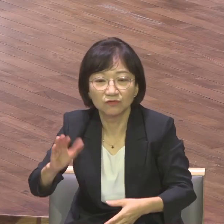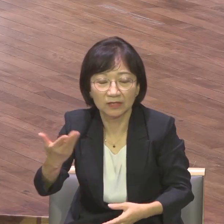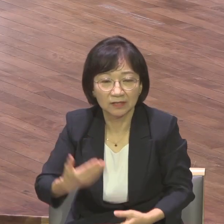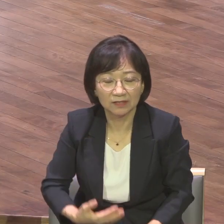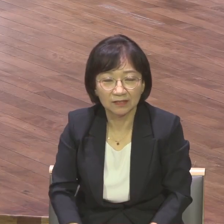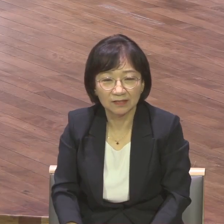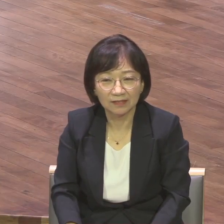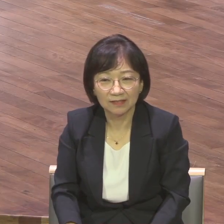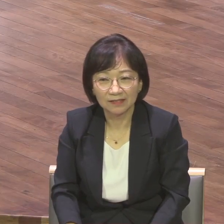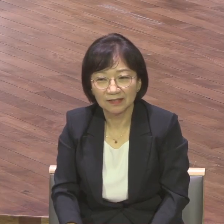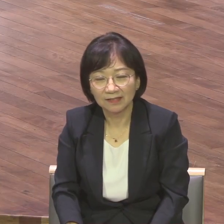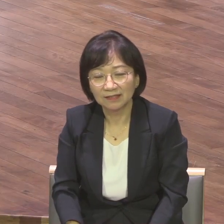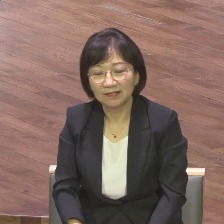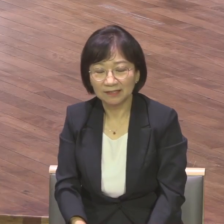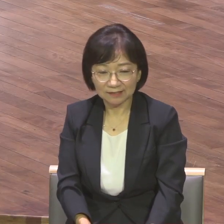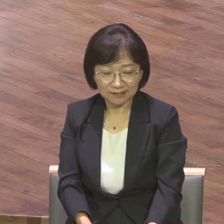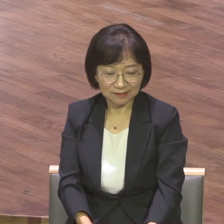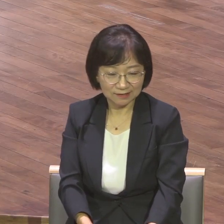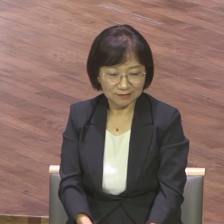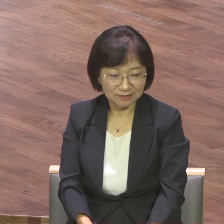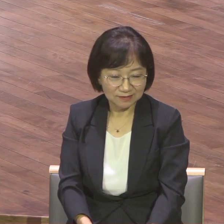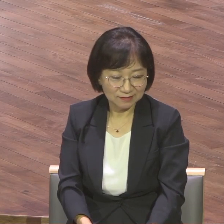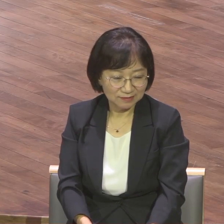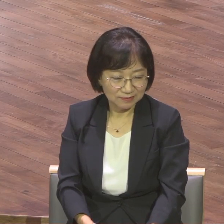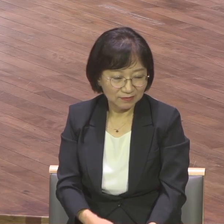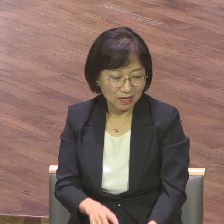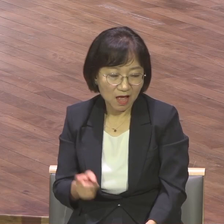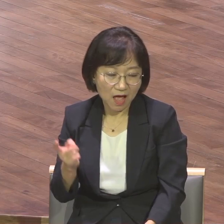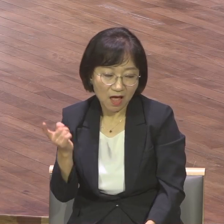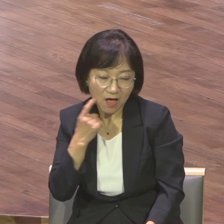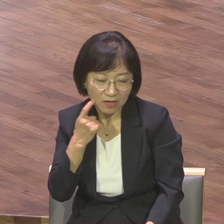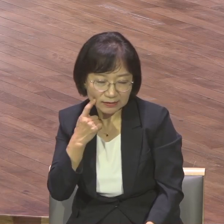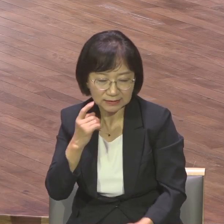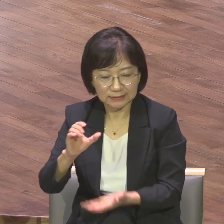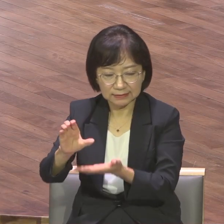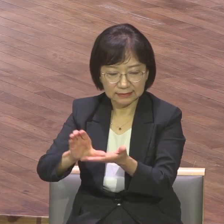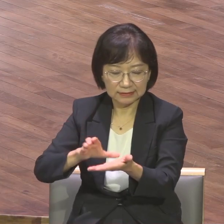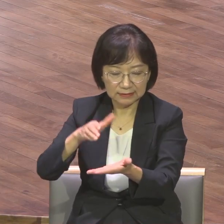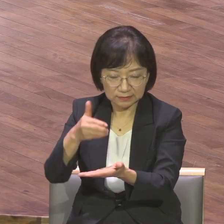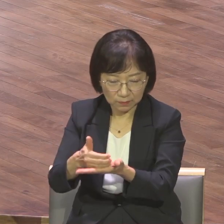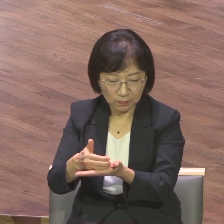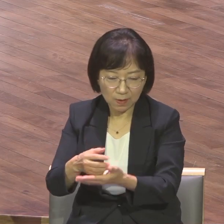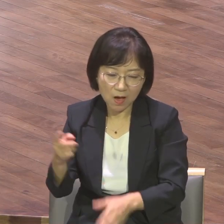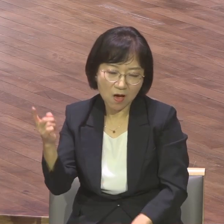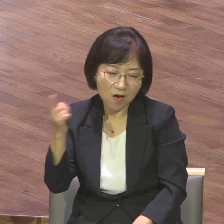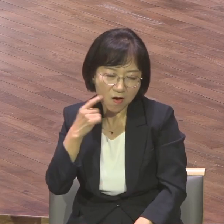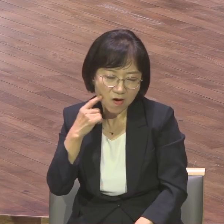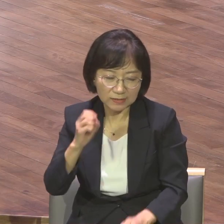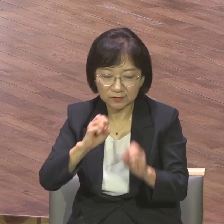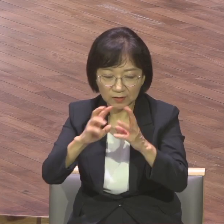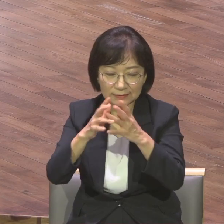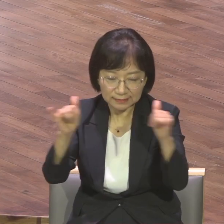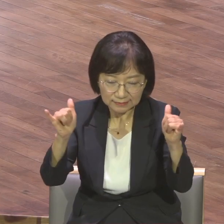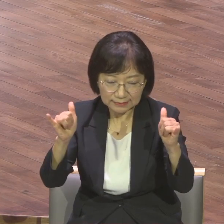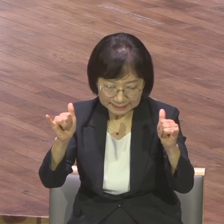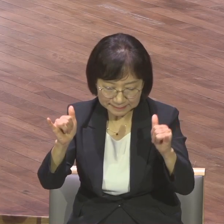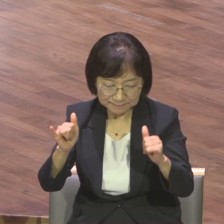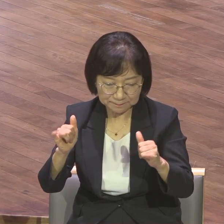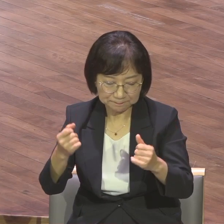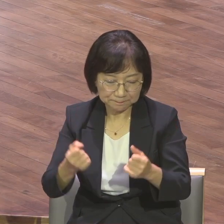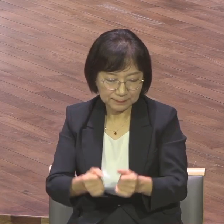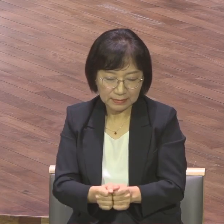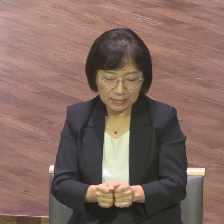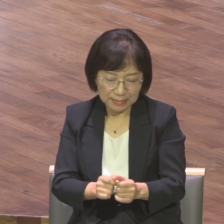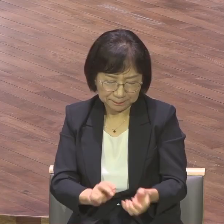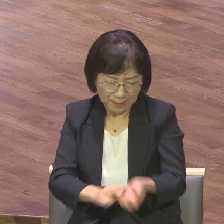이 사실을 이미 말씀해 놨어요. 거짓 그리스도와 그리스도들과 거짓 선지자들이 일어나서 이적과 기사를